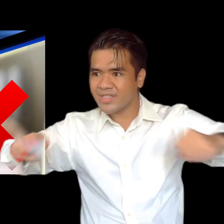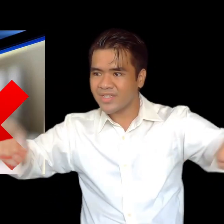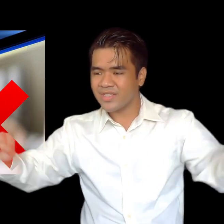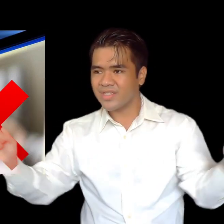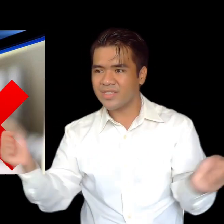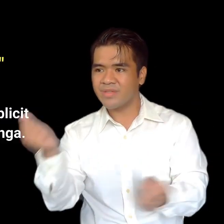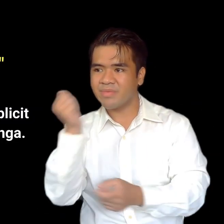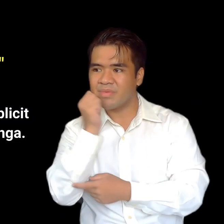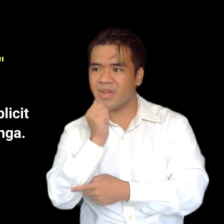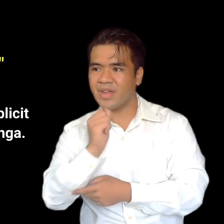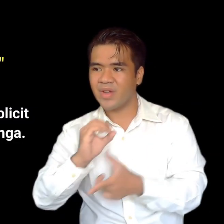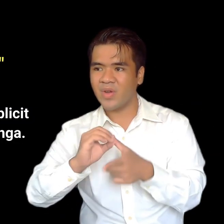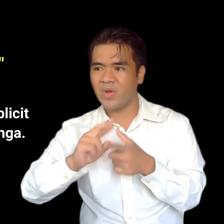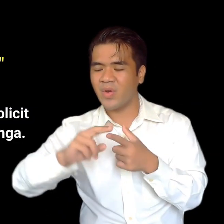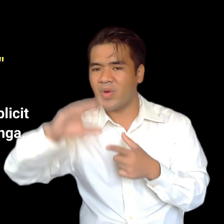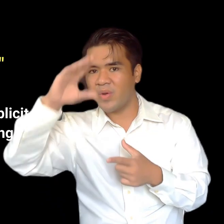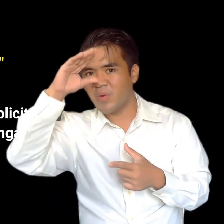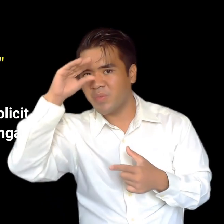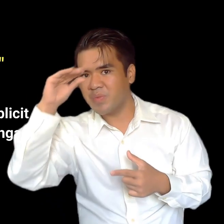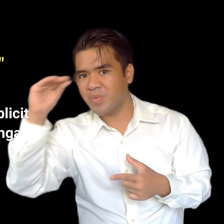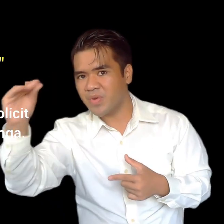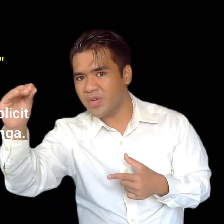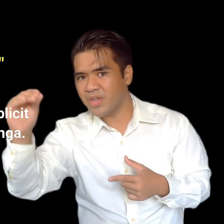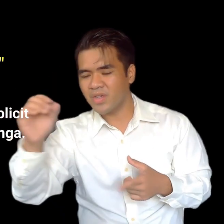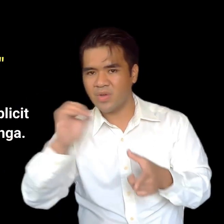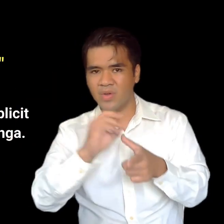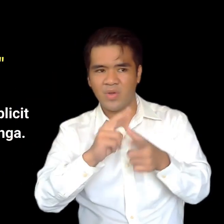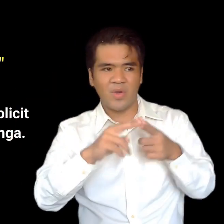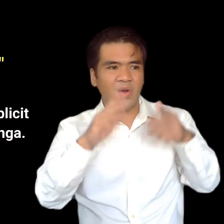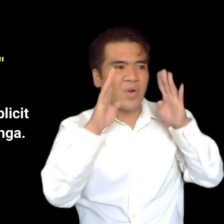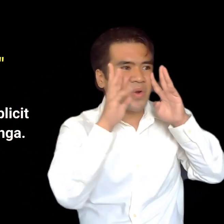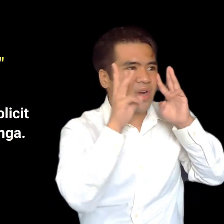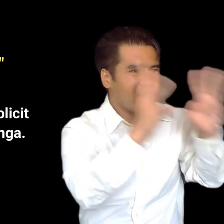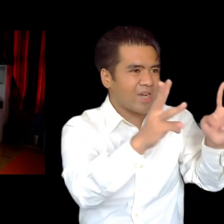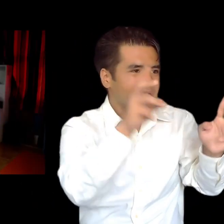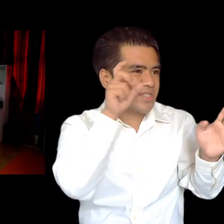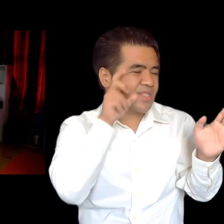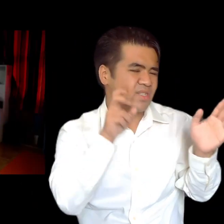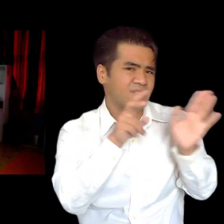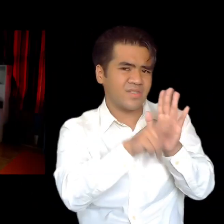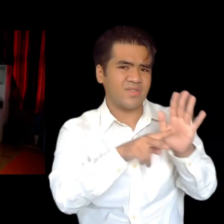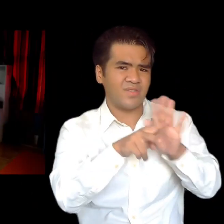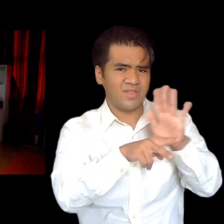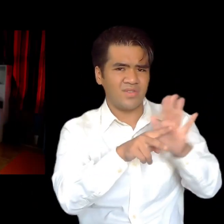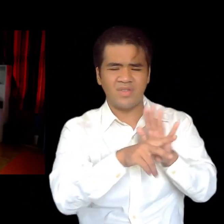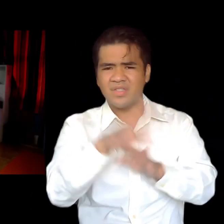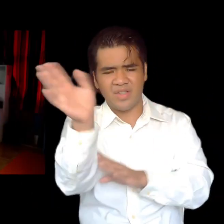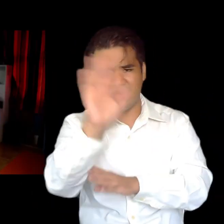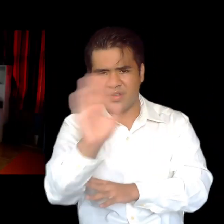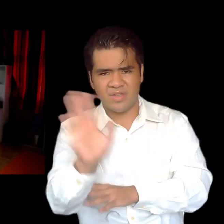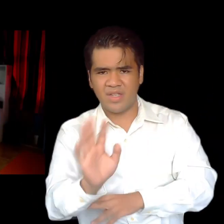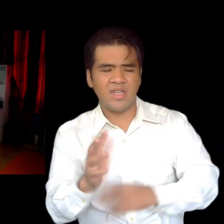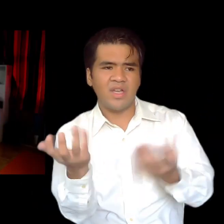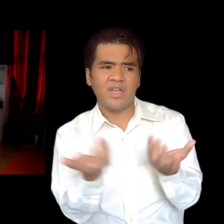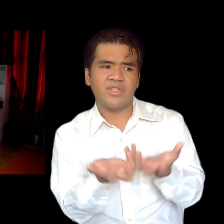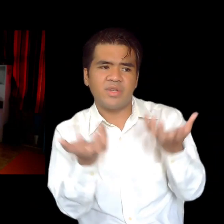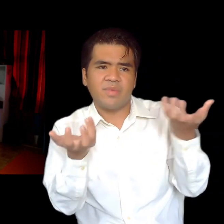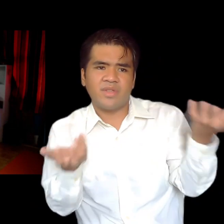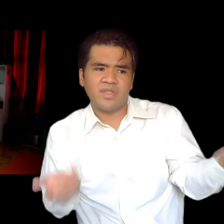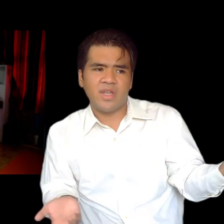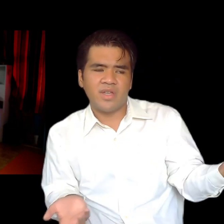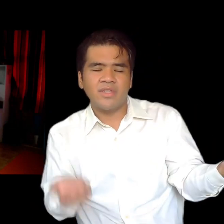o artista. Ni manood ng hentai na anime at pornografiya upang maiwasan mo din ang